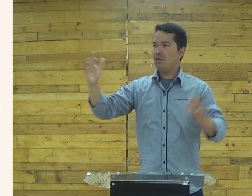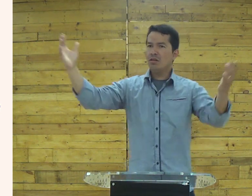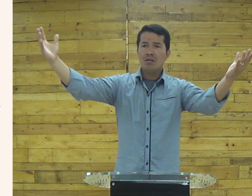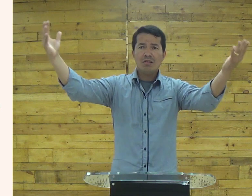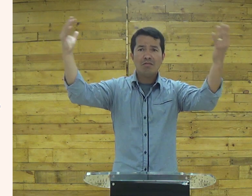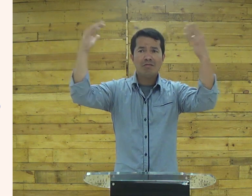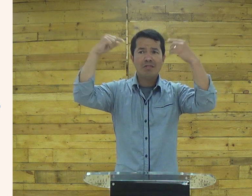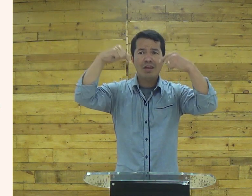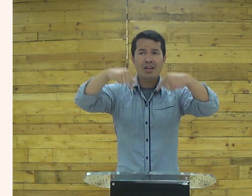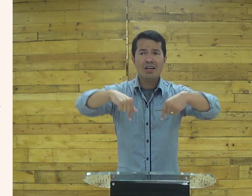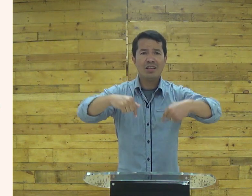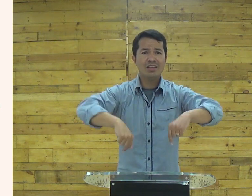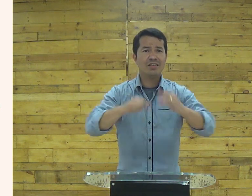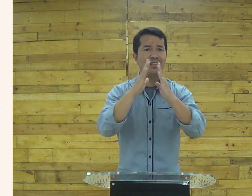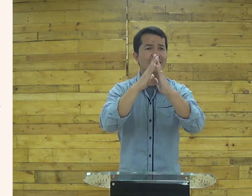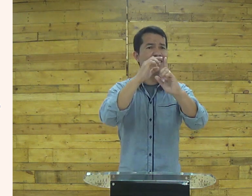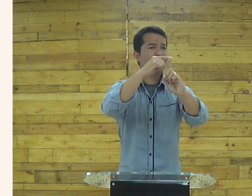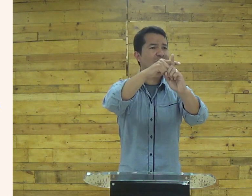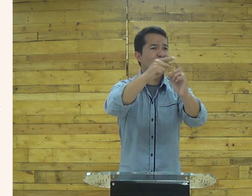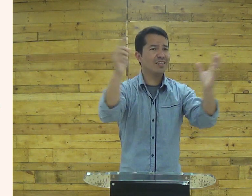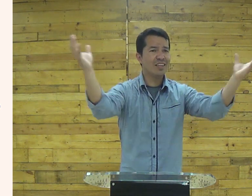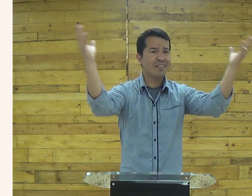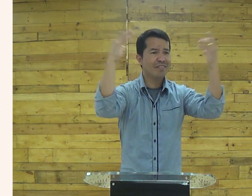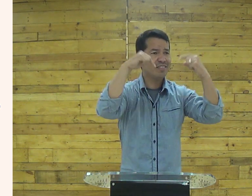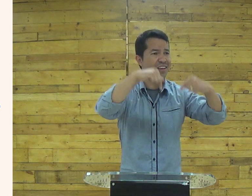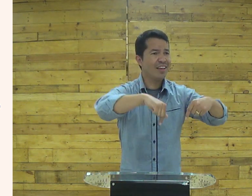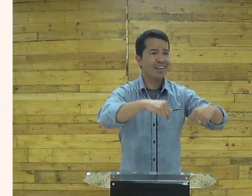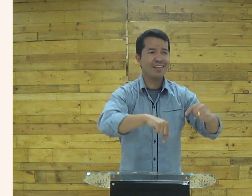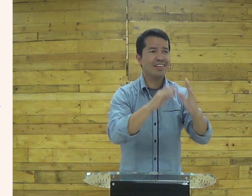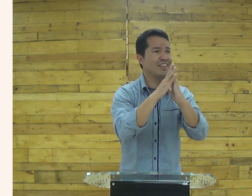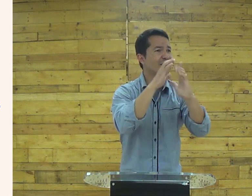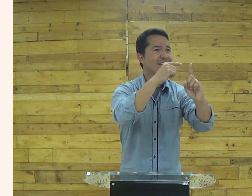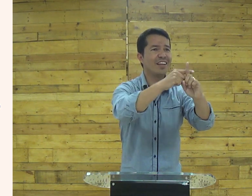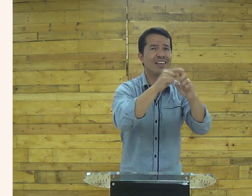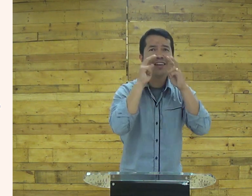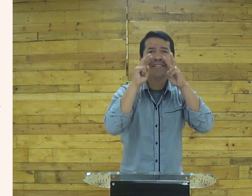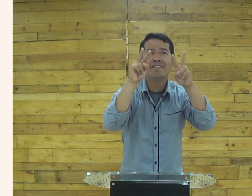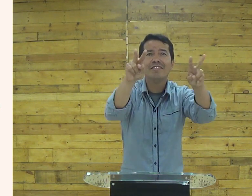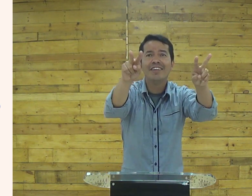Deus. Vieram até a igreja. Até vieram à igreja.